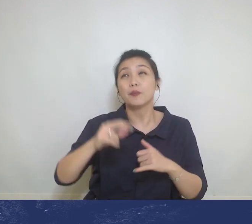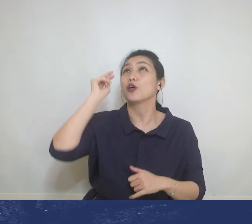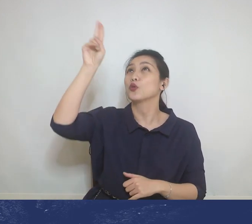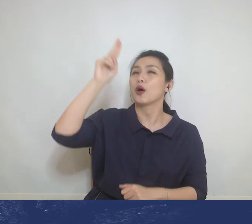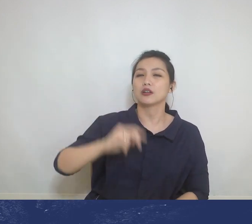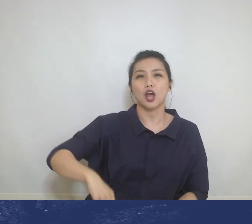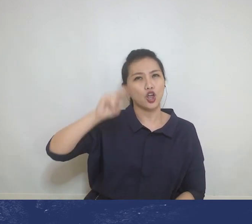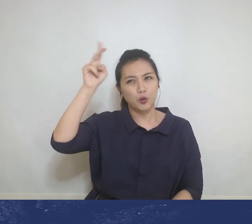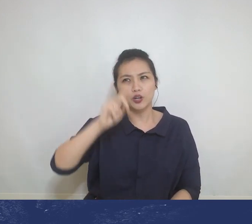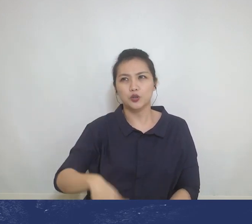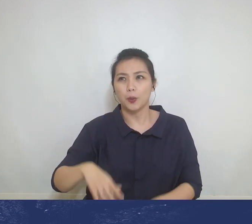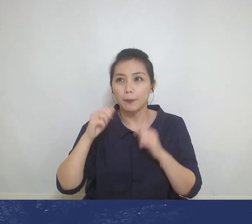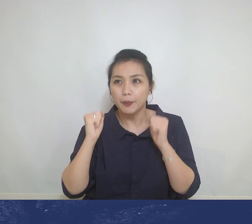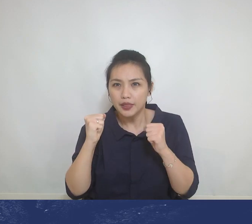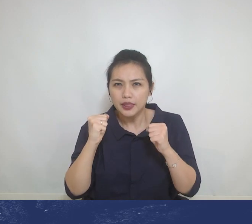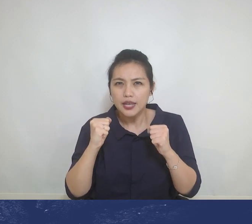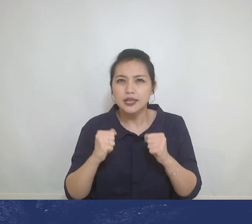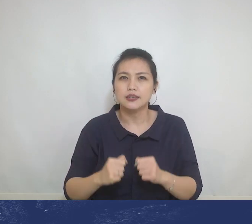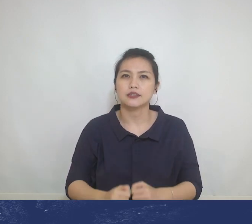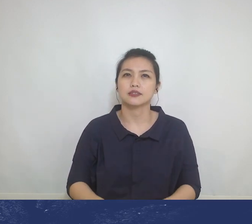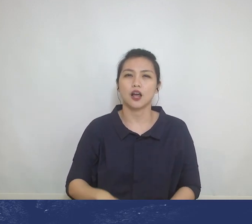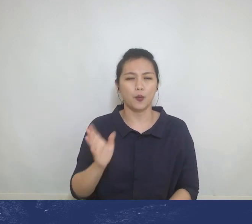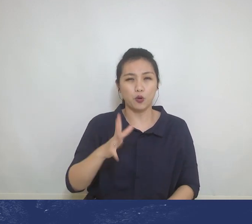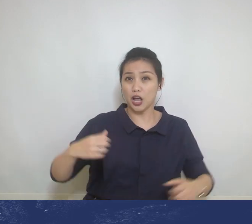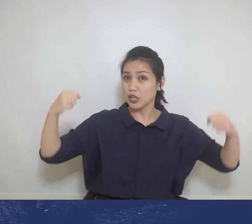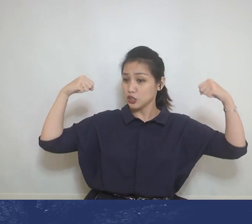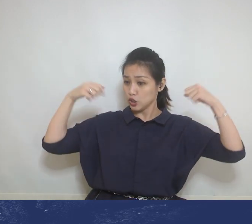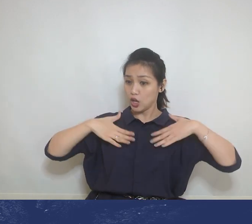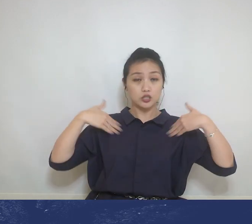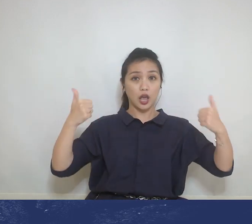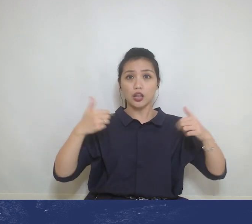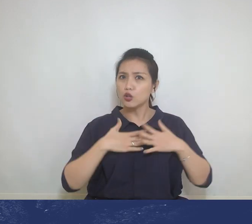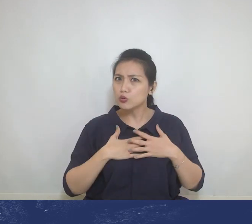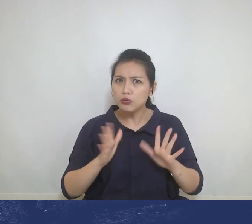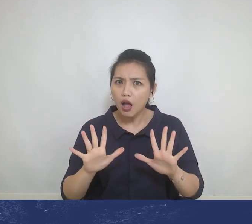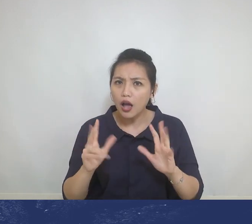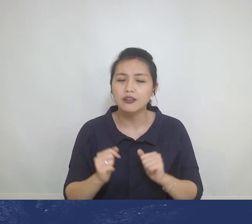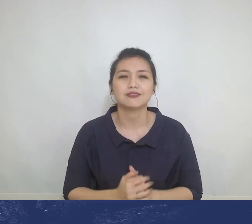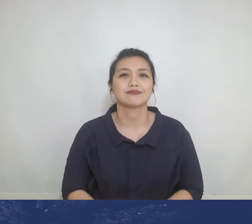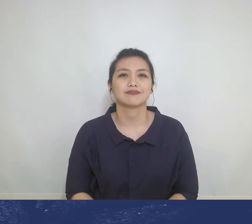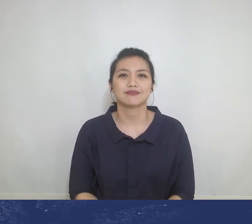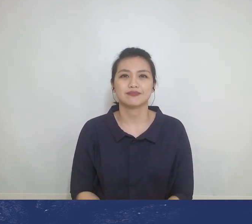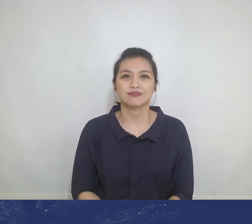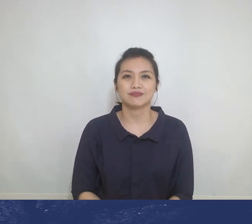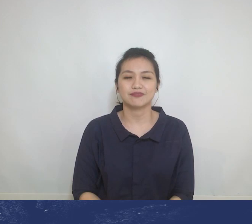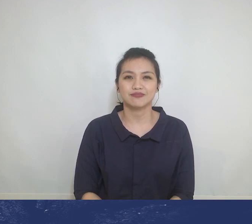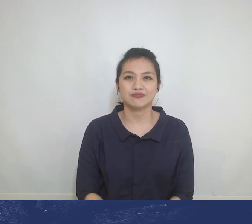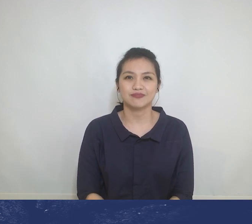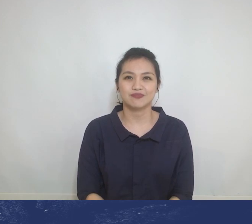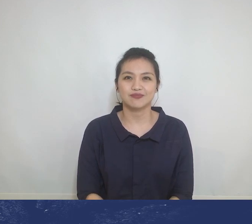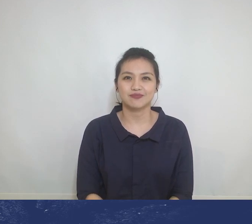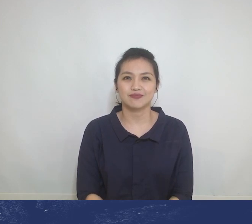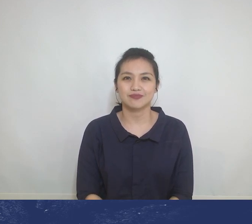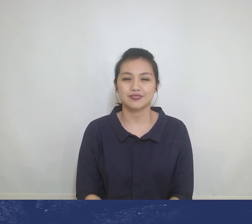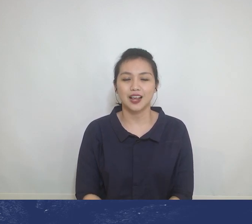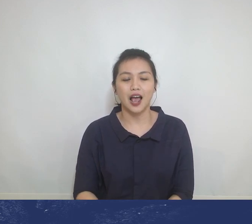penting. Tuhannya yang jadi penting. Bukan kesehatan saya lagi. Saya bisa punya pilihan untuk ngomong sama Tuhan.